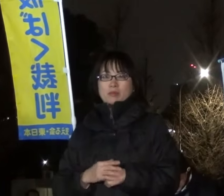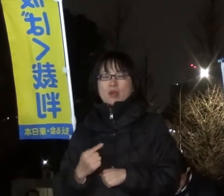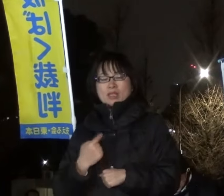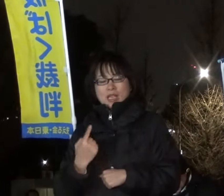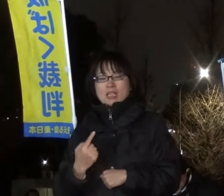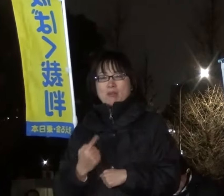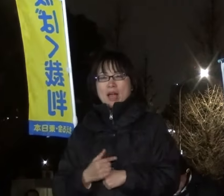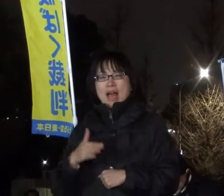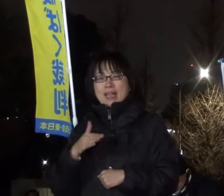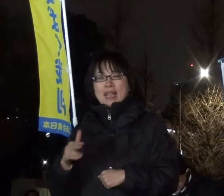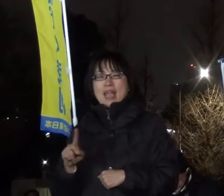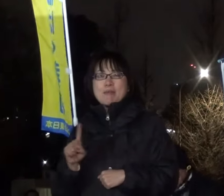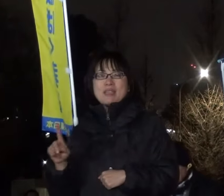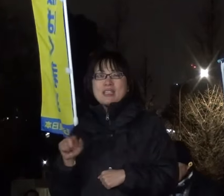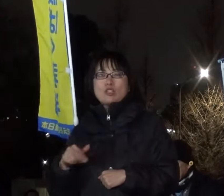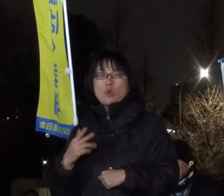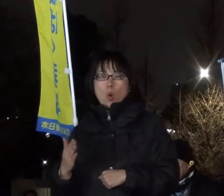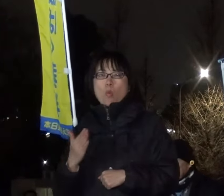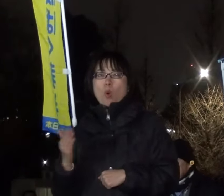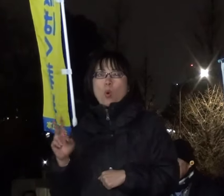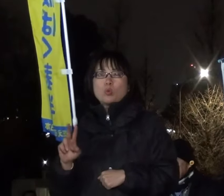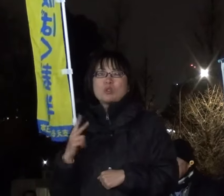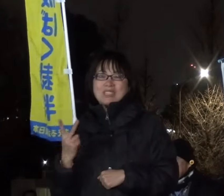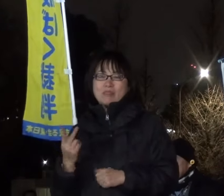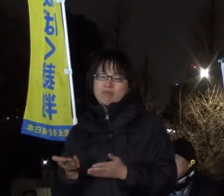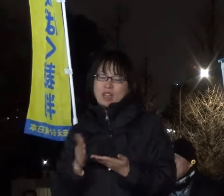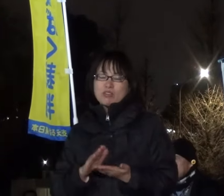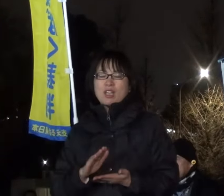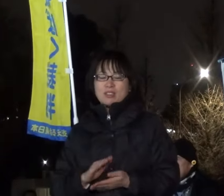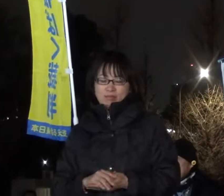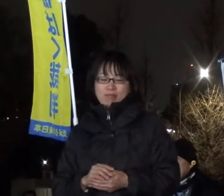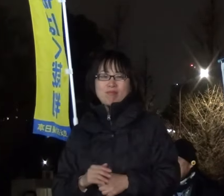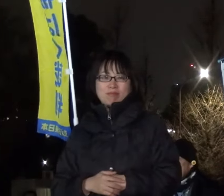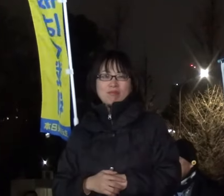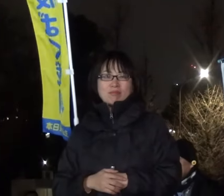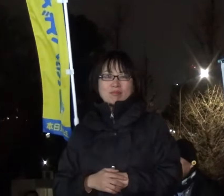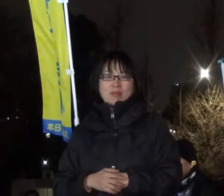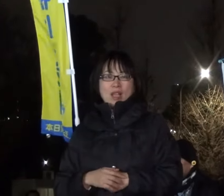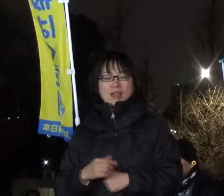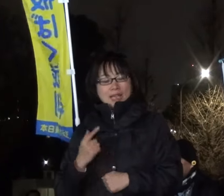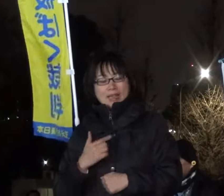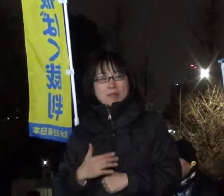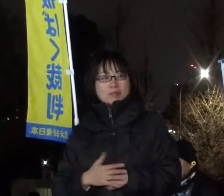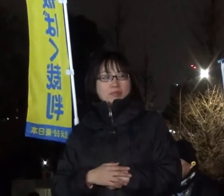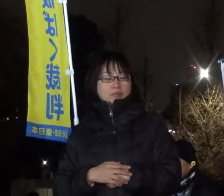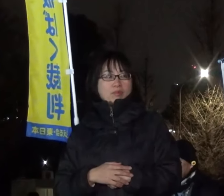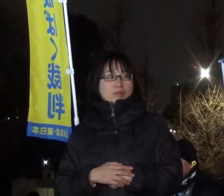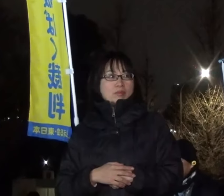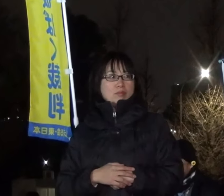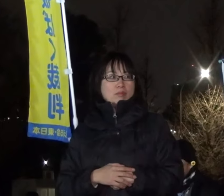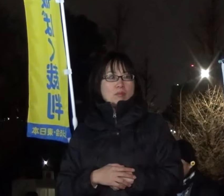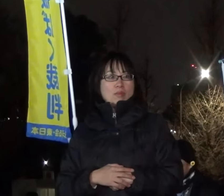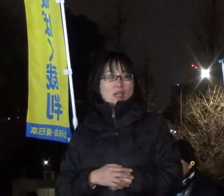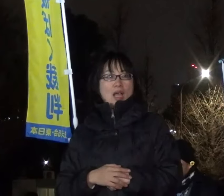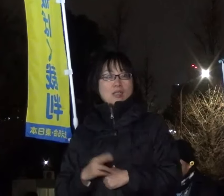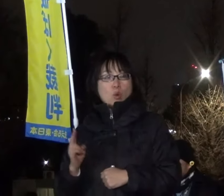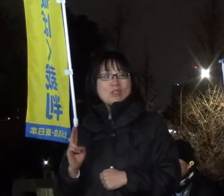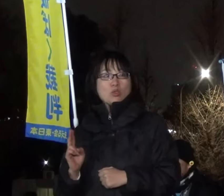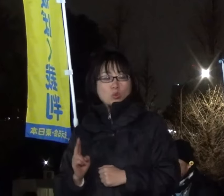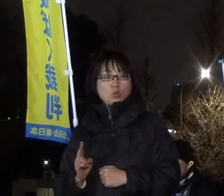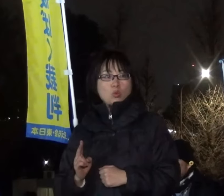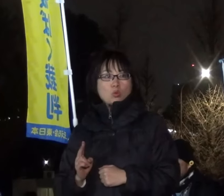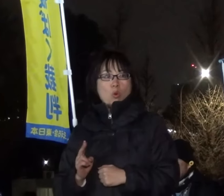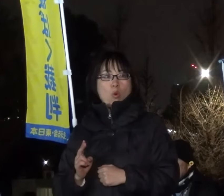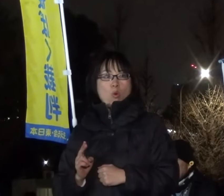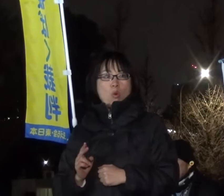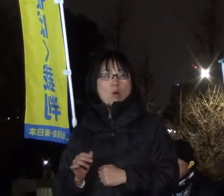。まあ好きなんですけど、ですね、でなんかドイツの、外務